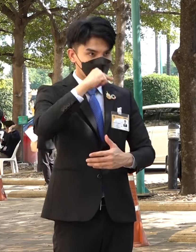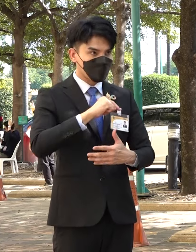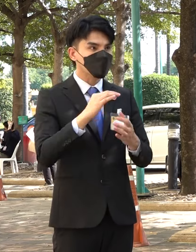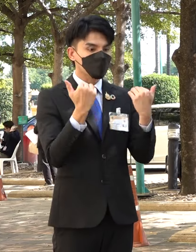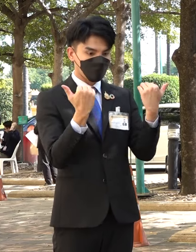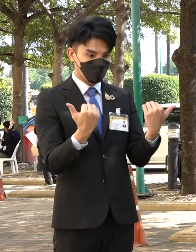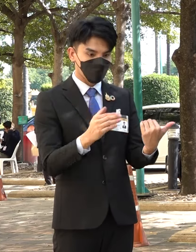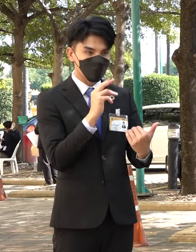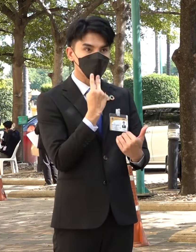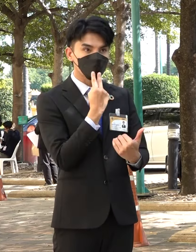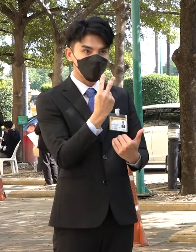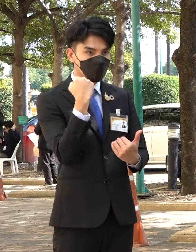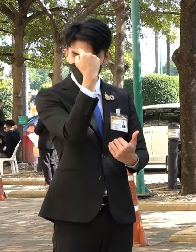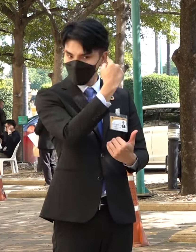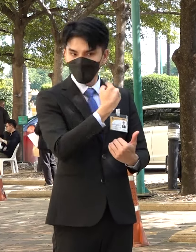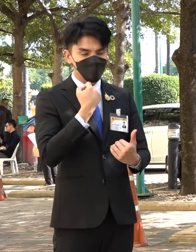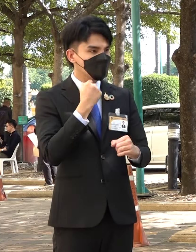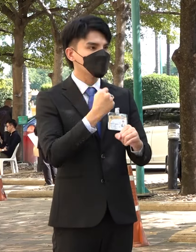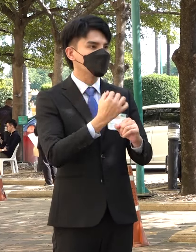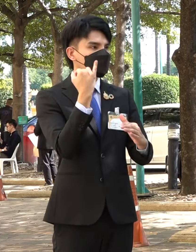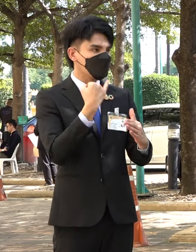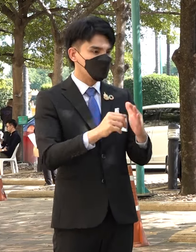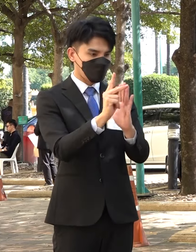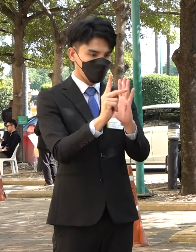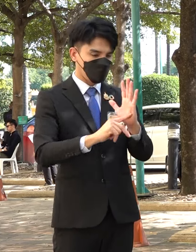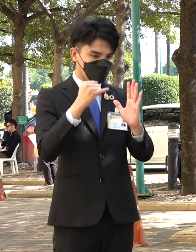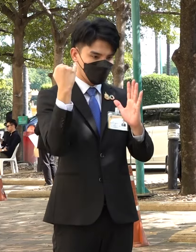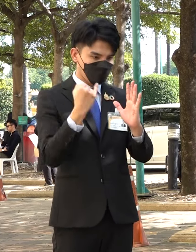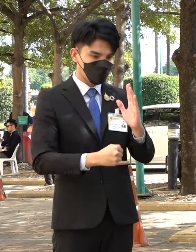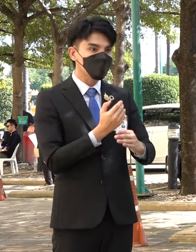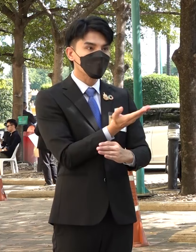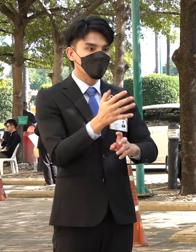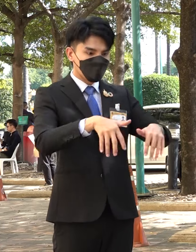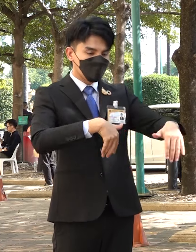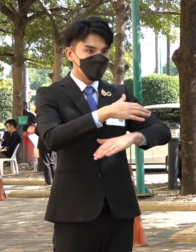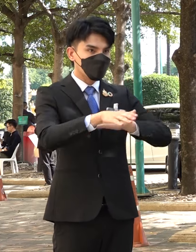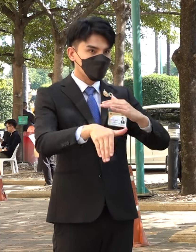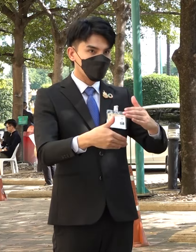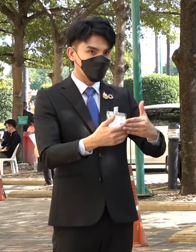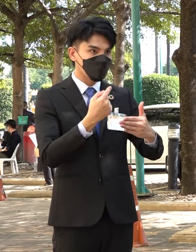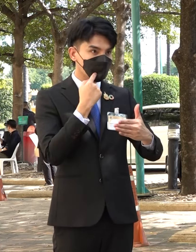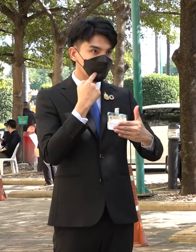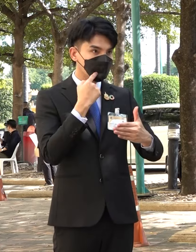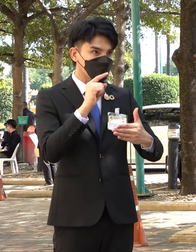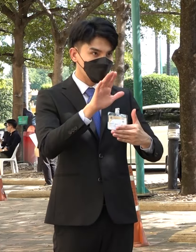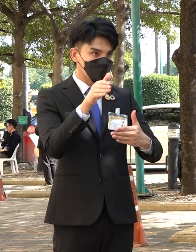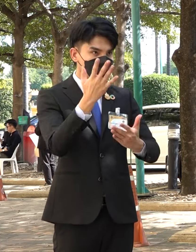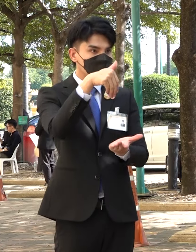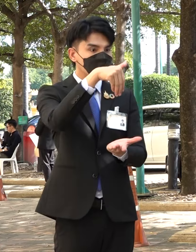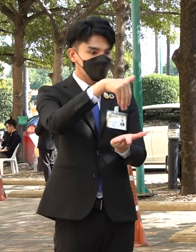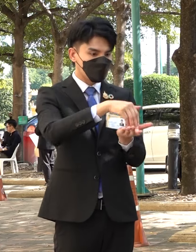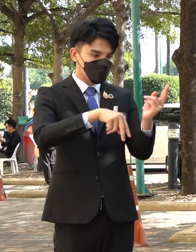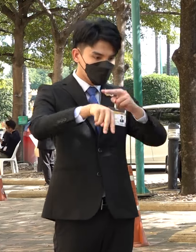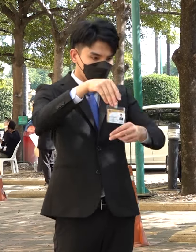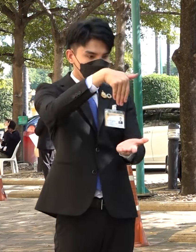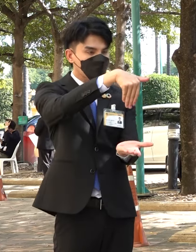ดังนั้นพบเห็นผู้ใดที่กระทำการเช่นนี้นะครับต้องขอความร่วมมือพี่น้องประชาชนช่วยแจ้งเบาะแสมายังศูนย์เร่งรัด